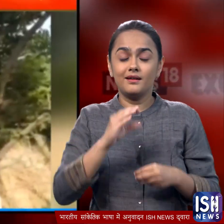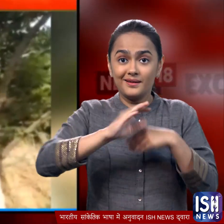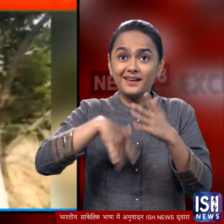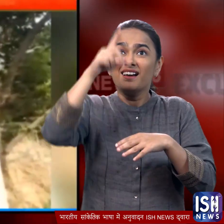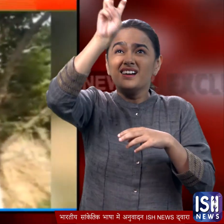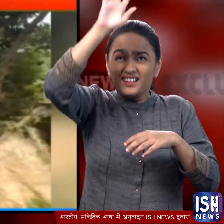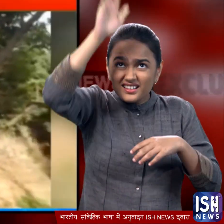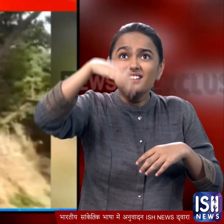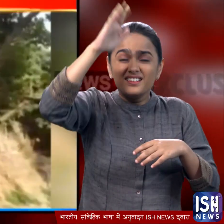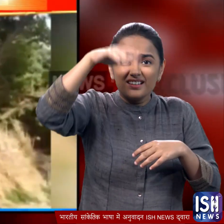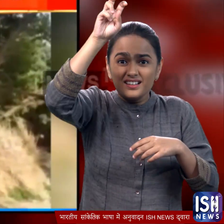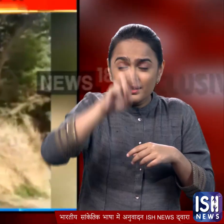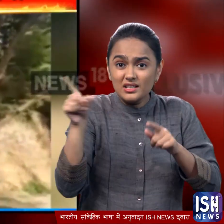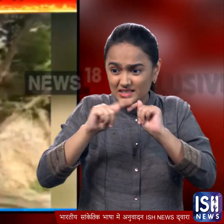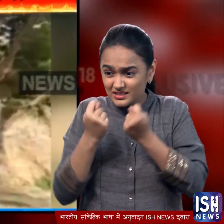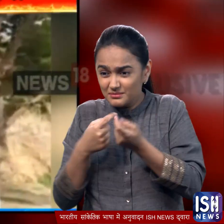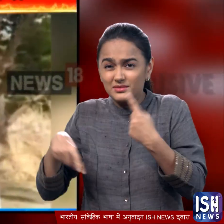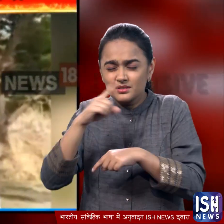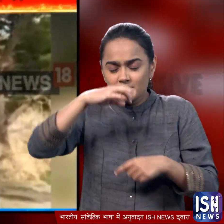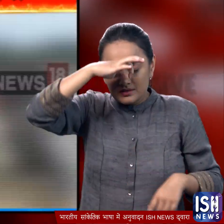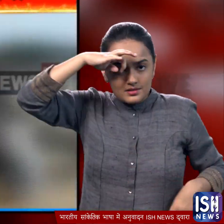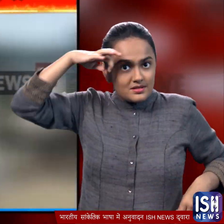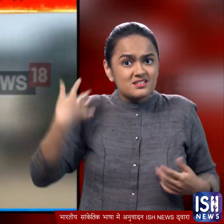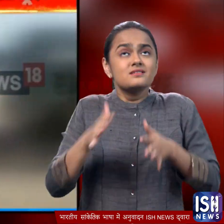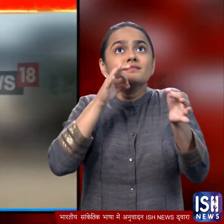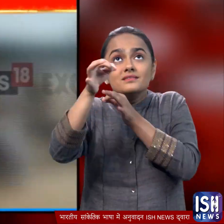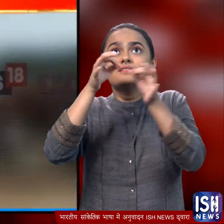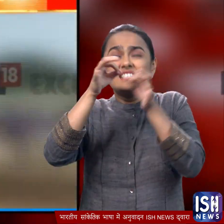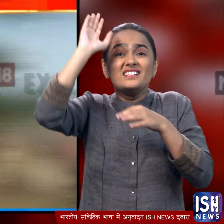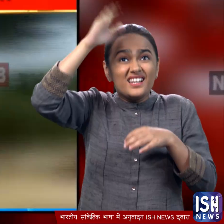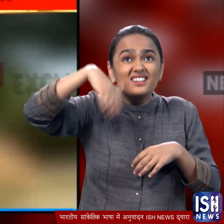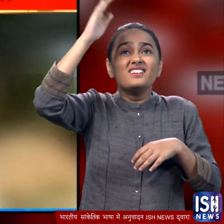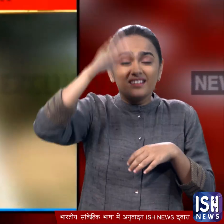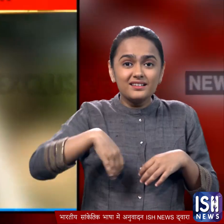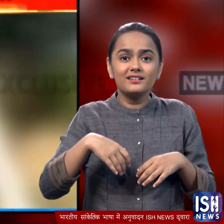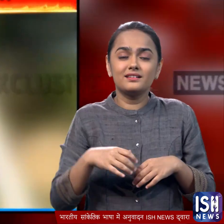जिसे नीचे उतारने में वैक्सीन अभियान से जुड़ी टीम के पसीने छूट गए।